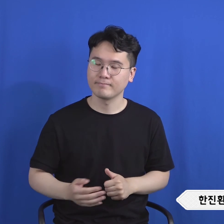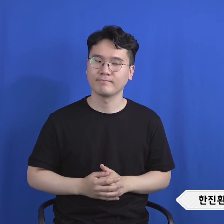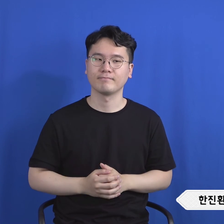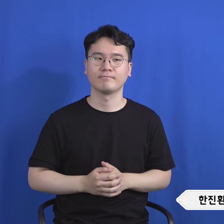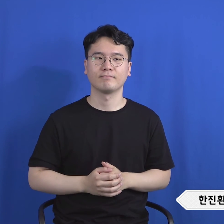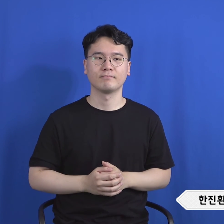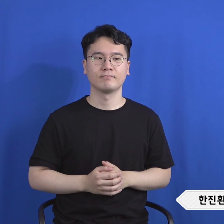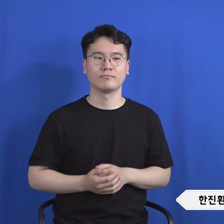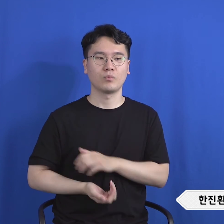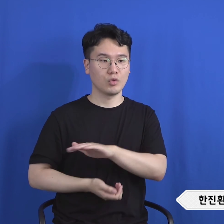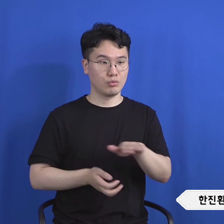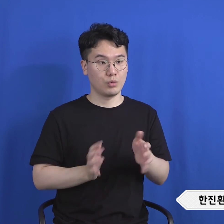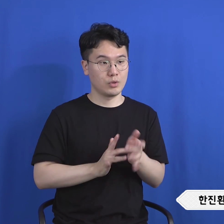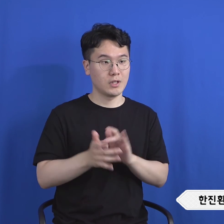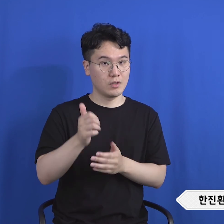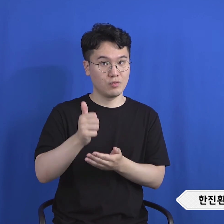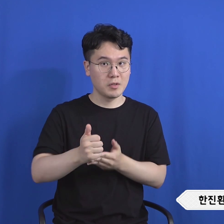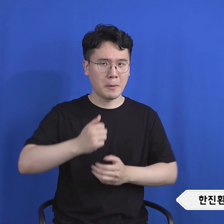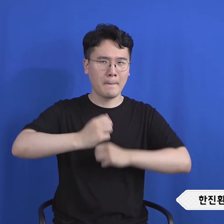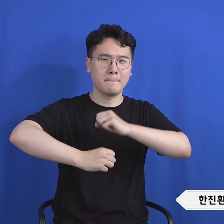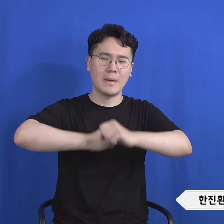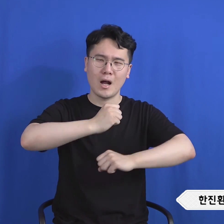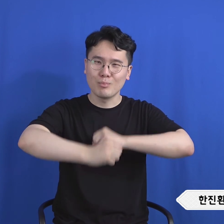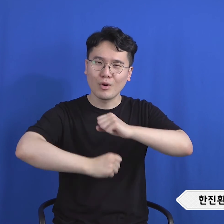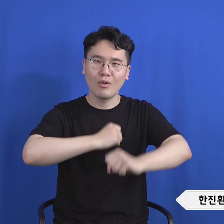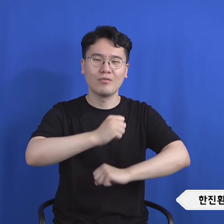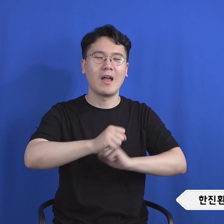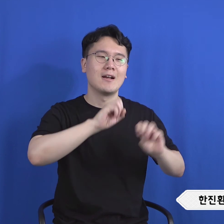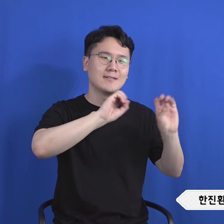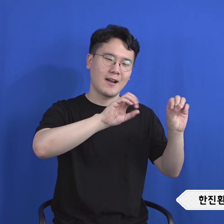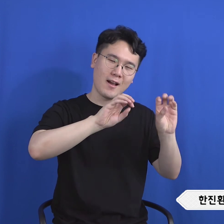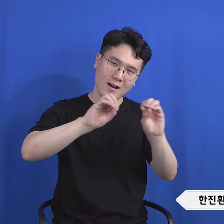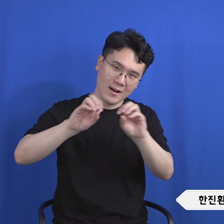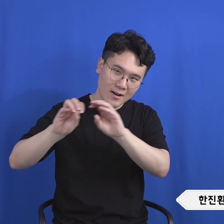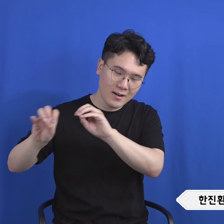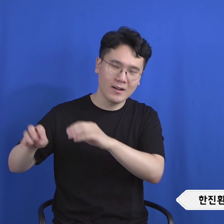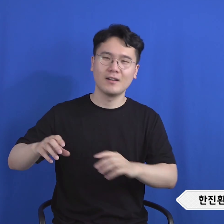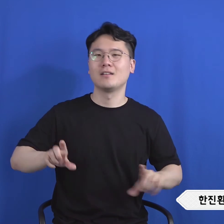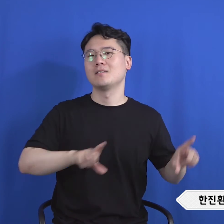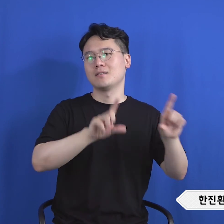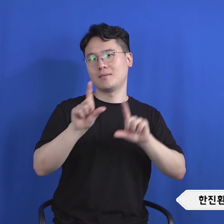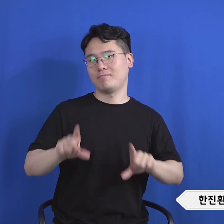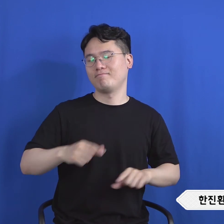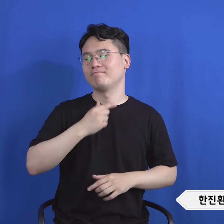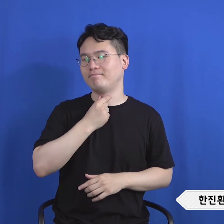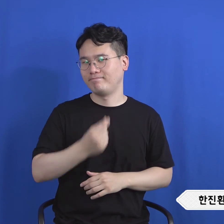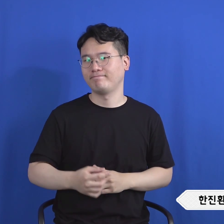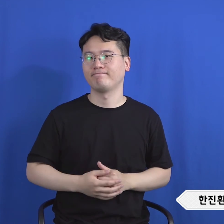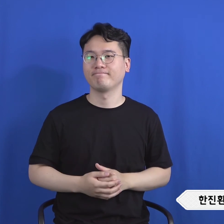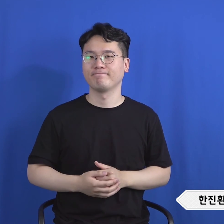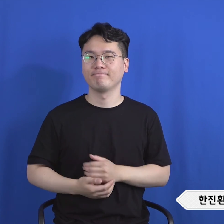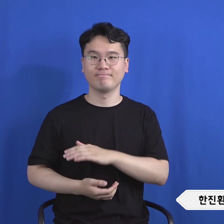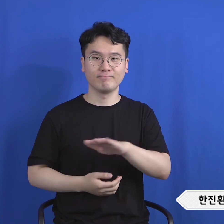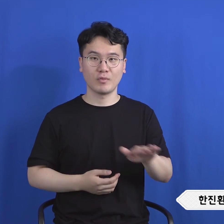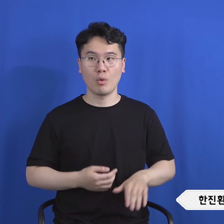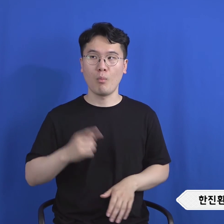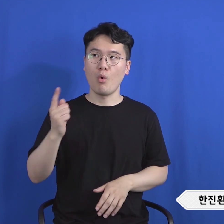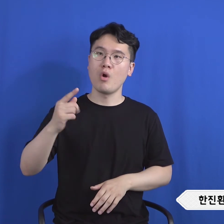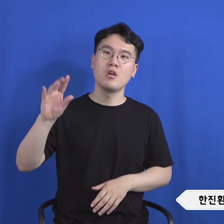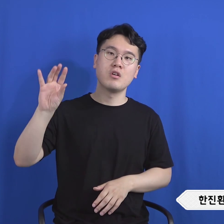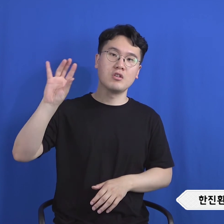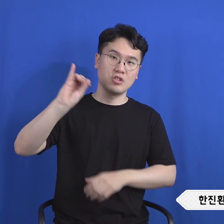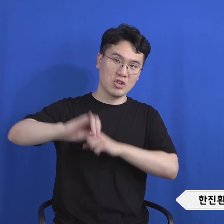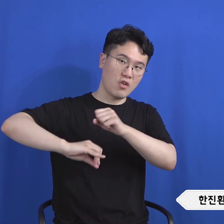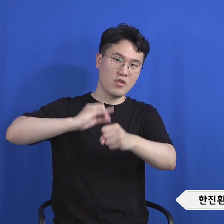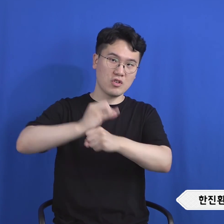여러분, 우리도 예수님을 마음껏 자랑하면서 살 수 있기를 바랍니다. 우리는 뭐 천의 생명을 살 수